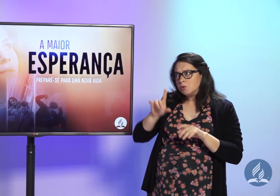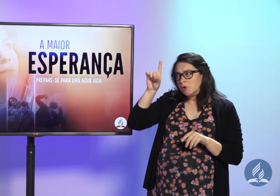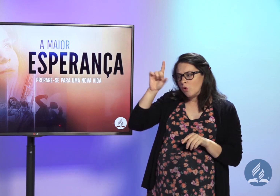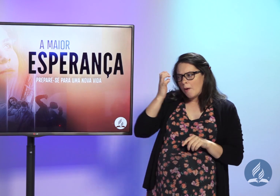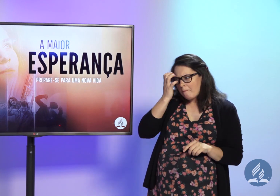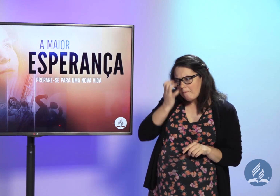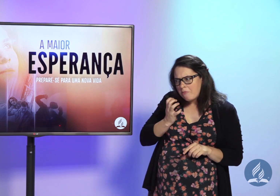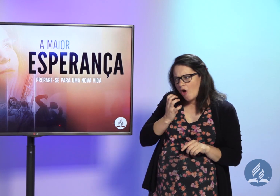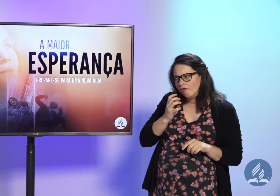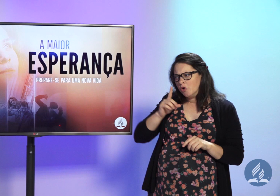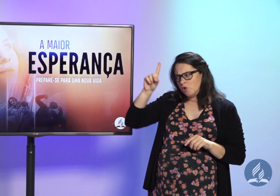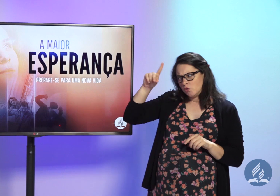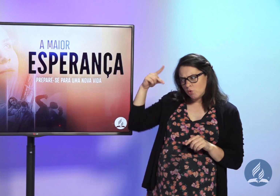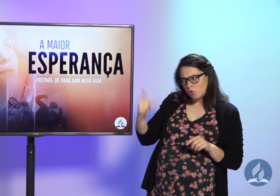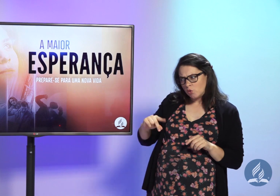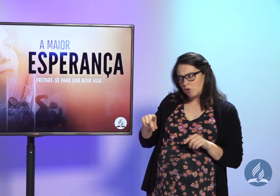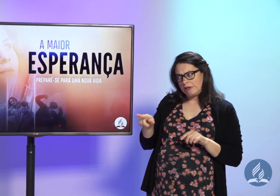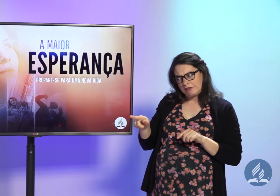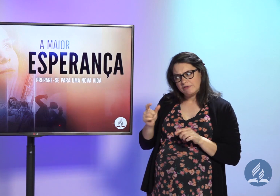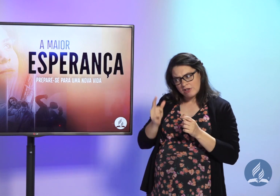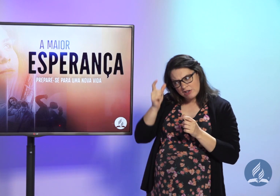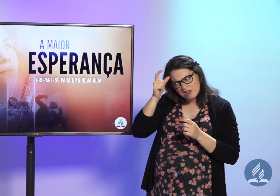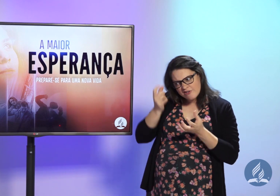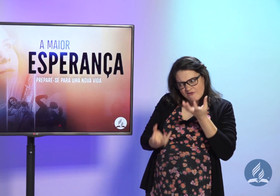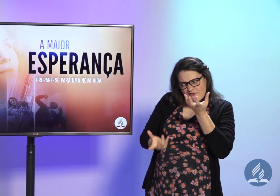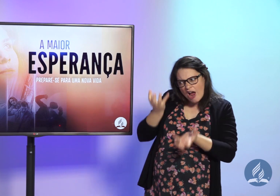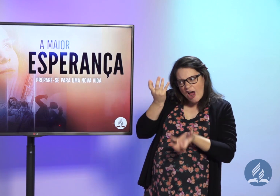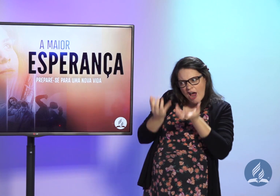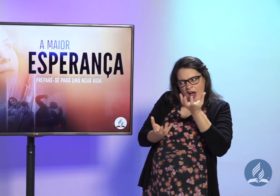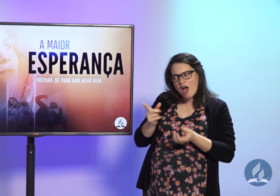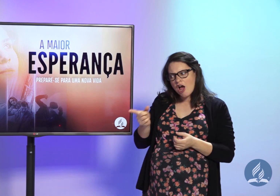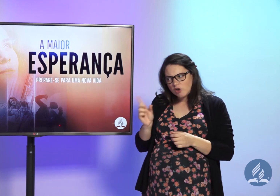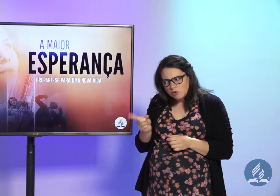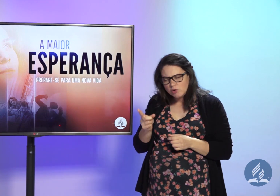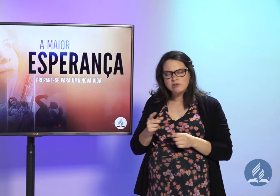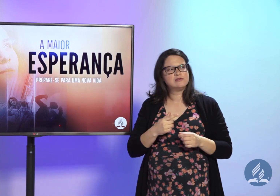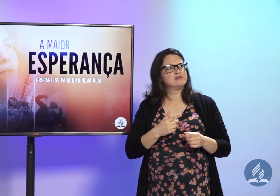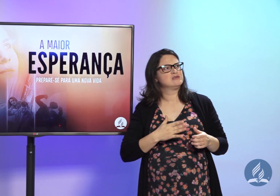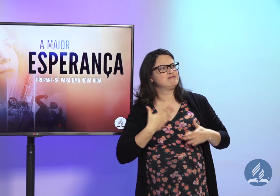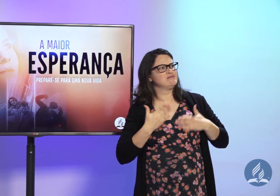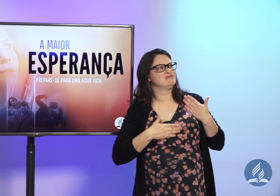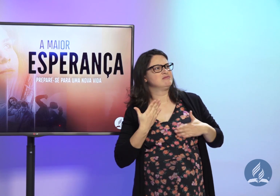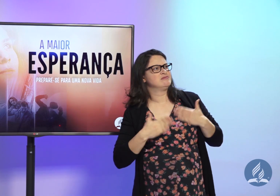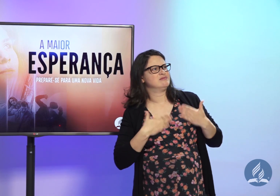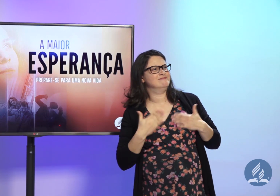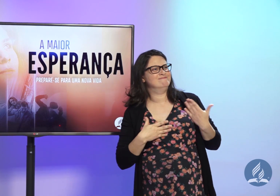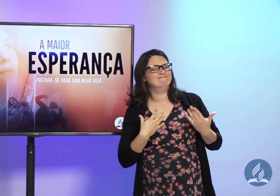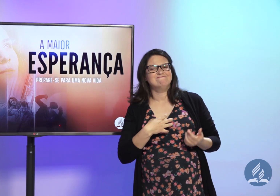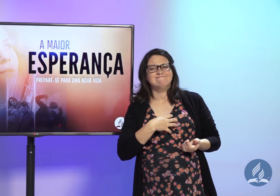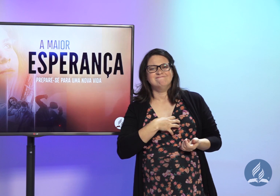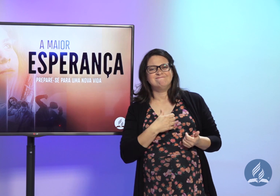porque a sua mãe sempre dizia: olha, é proibido fazer isso, você tem que obedecer às regras, Deus é bravo, Ele vai te castigar,